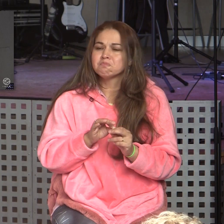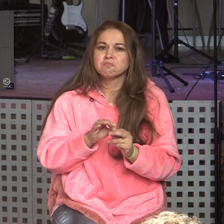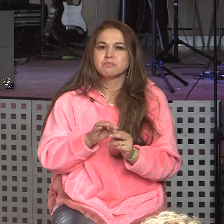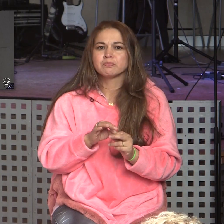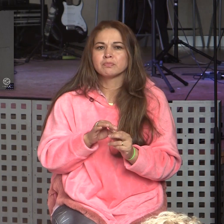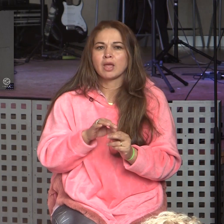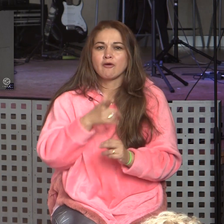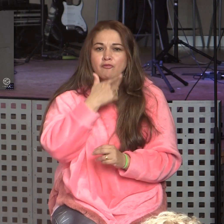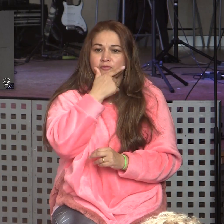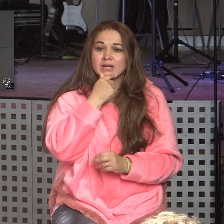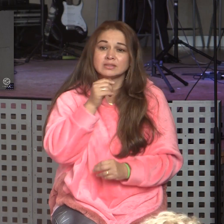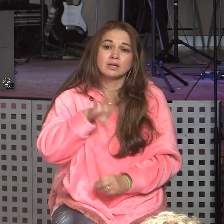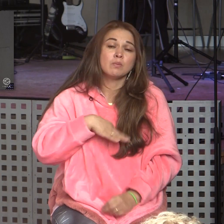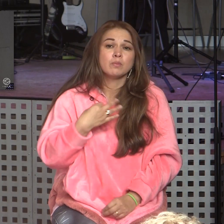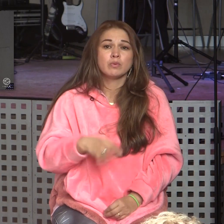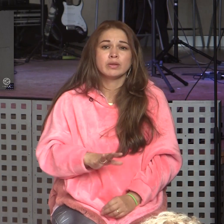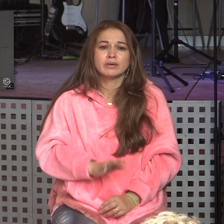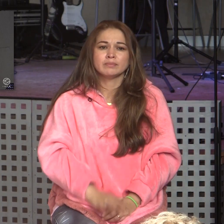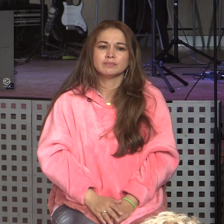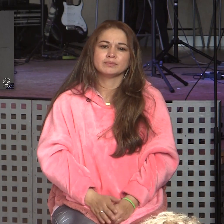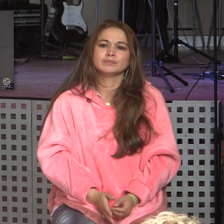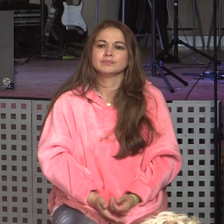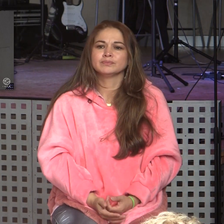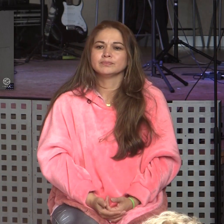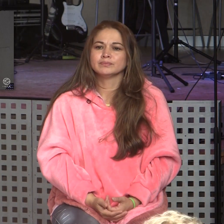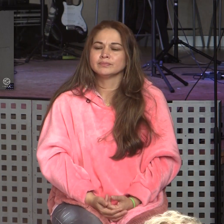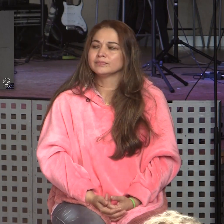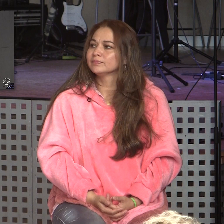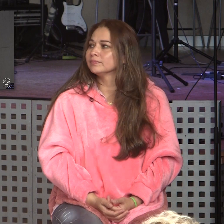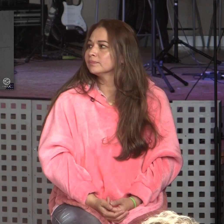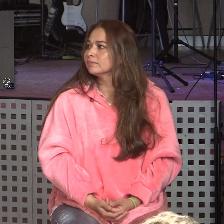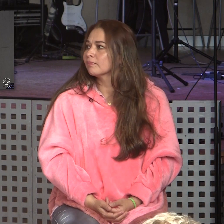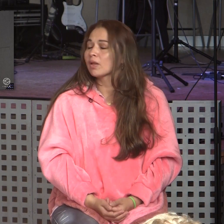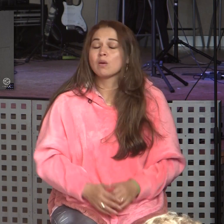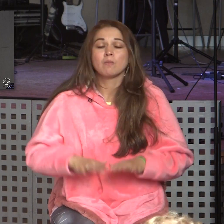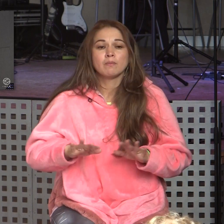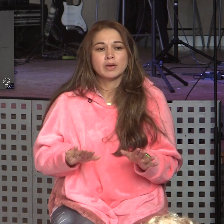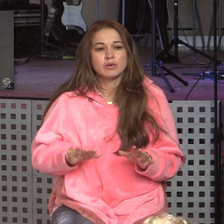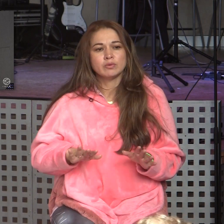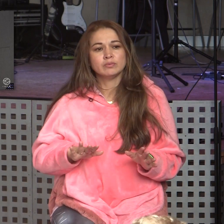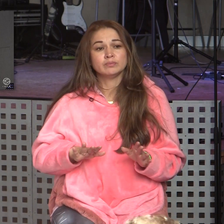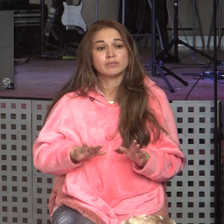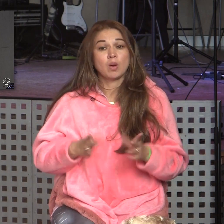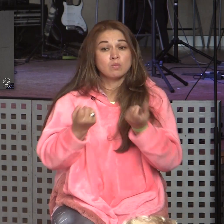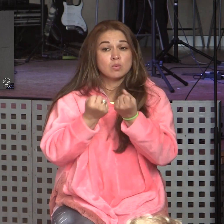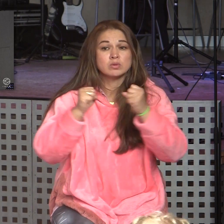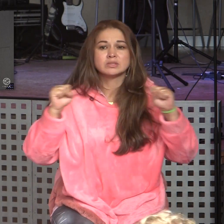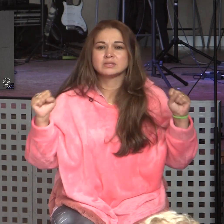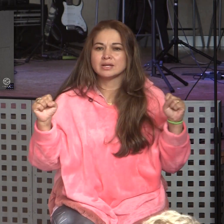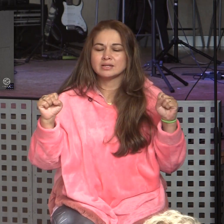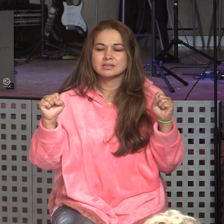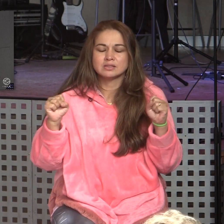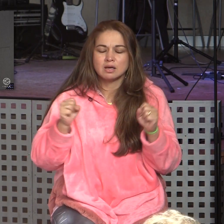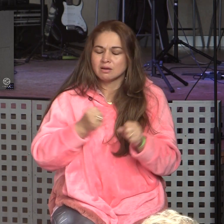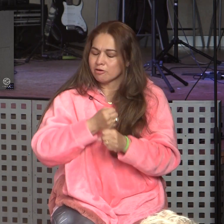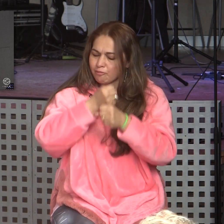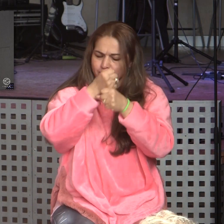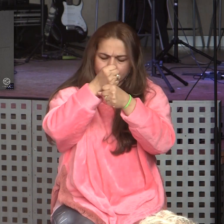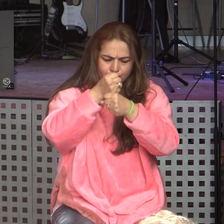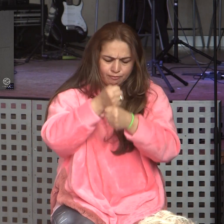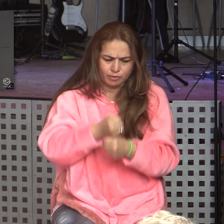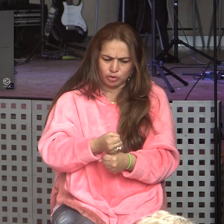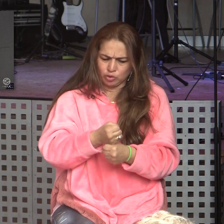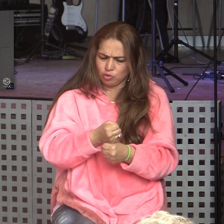veía. Eso es lo que dice. Se sostuvo como viendo al